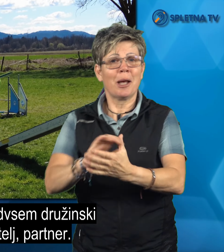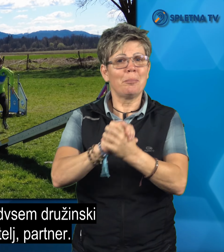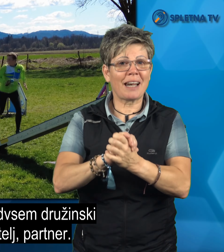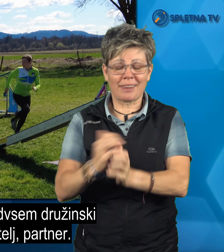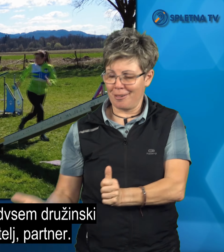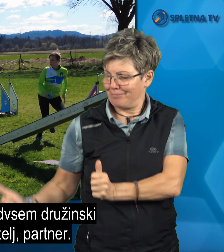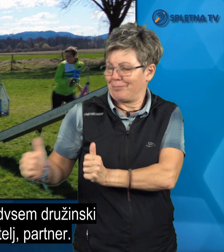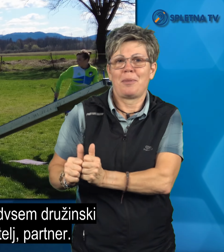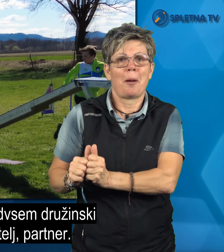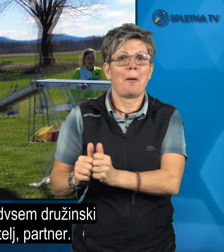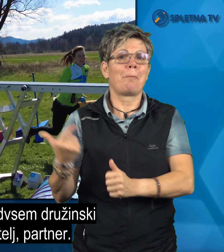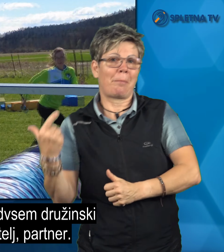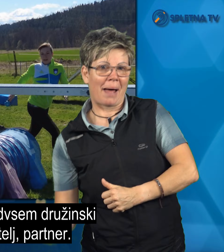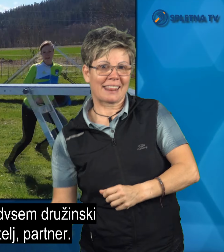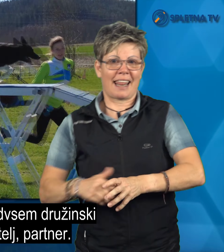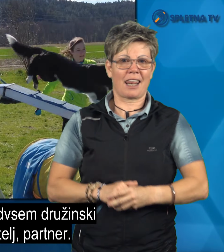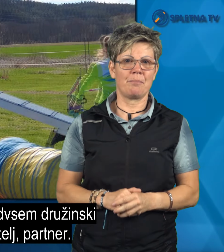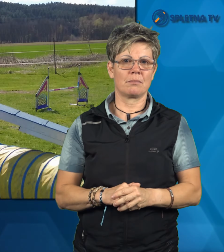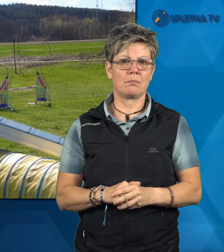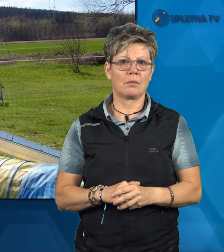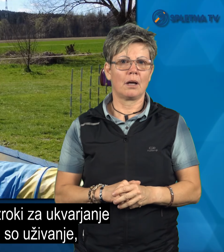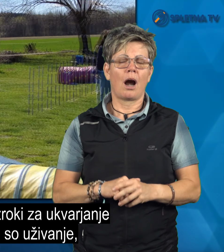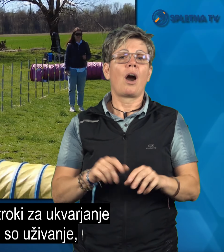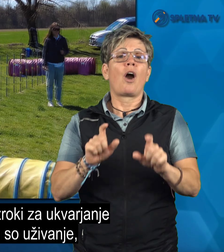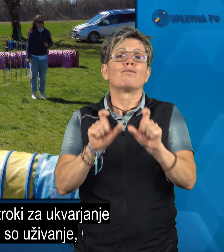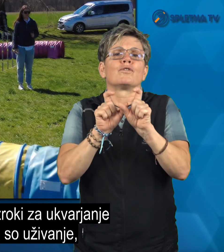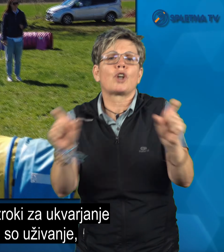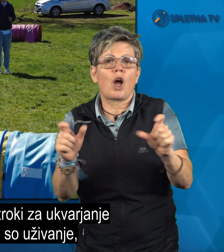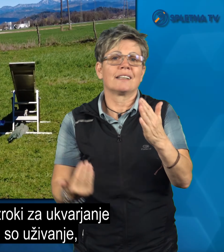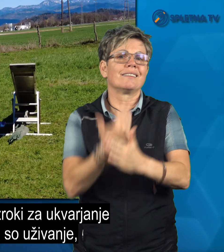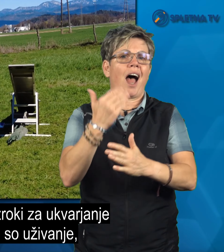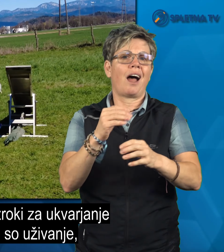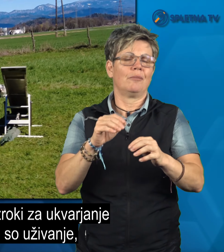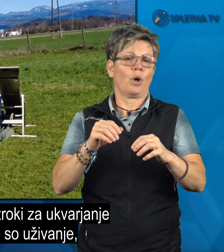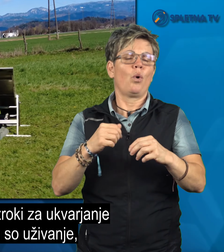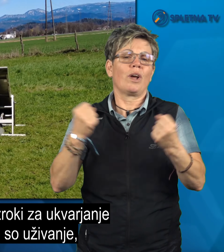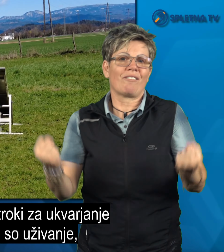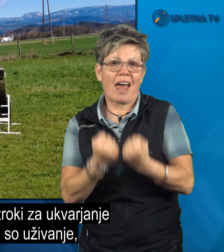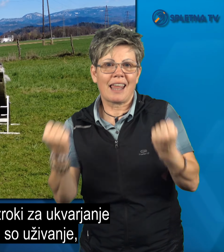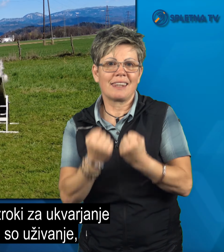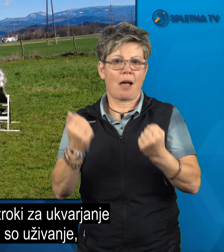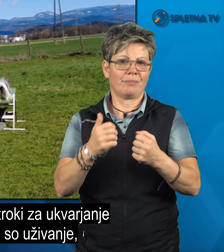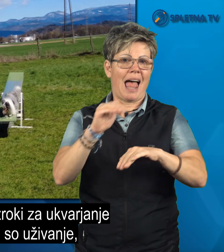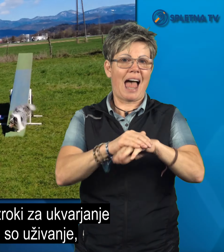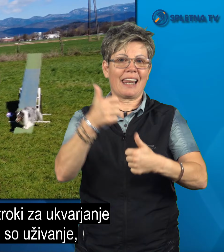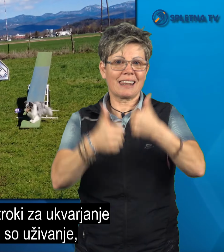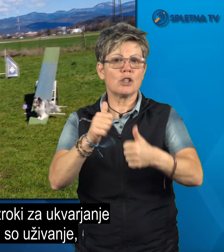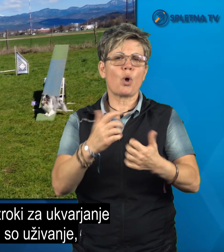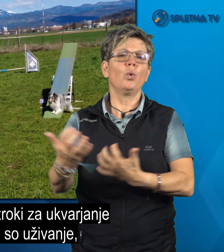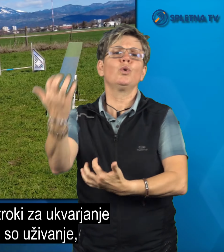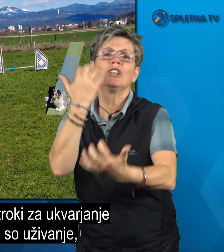družinski član, prijatelj, partner. Najpogostejši motivi za ukvarjanje z agilityjem